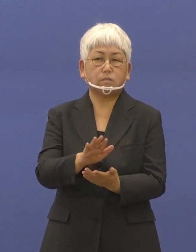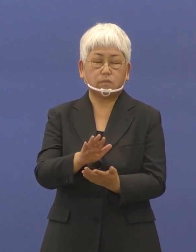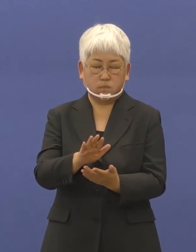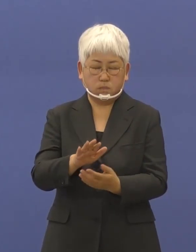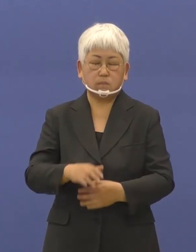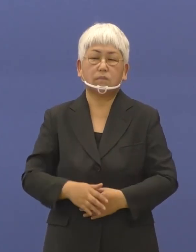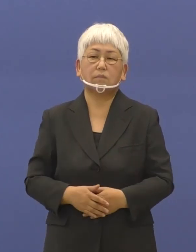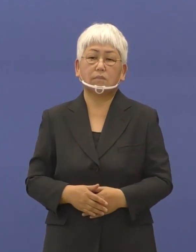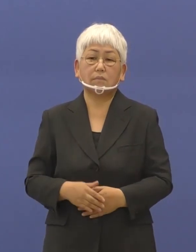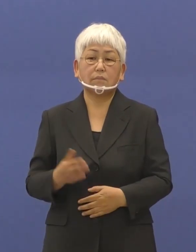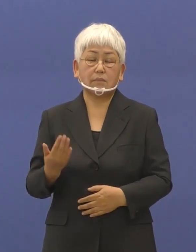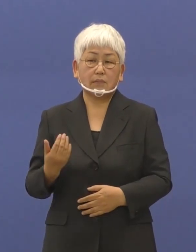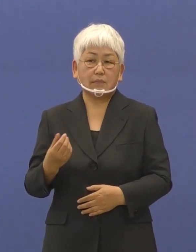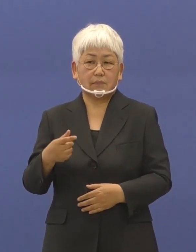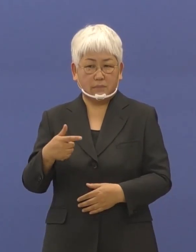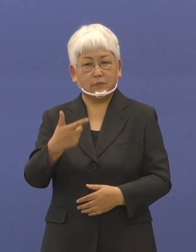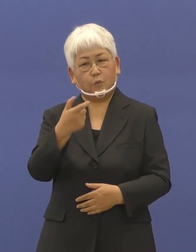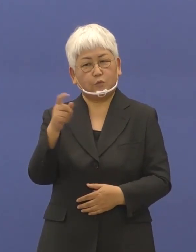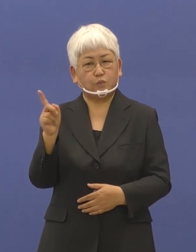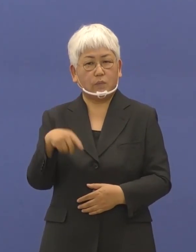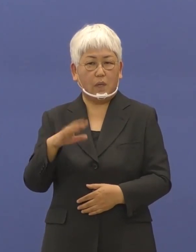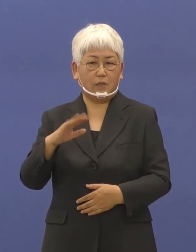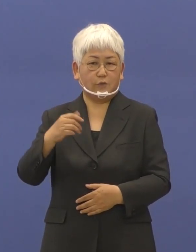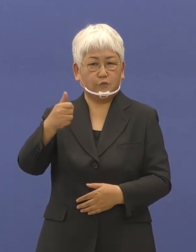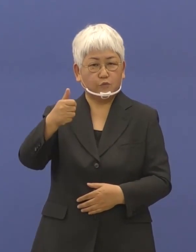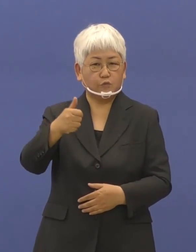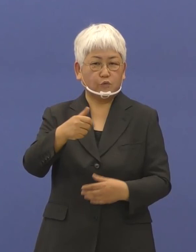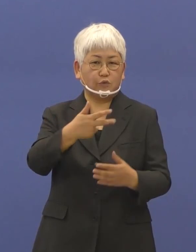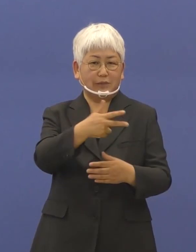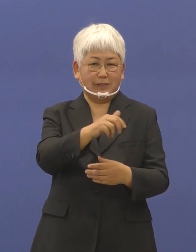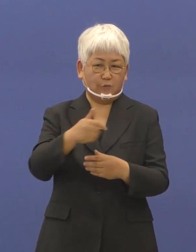そういう評価をいただいたのはありがたいと思っています。